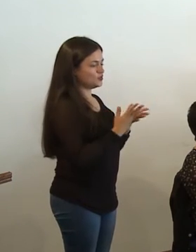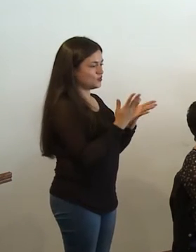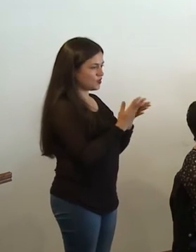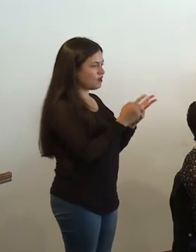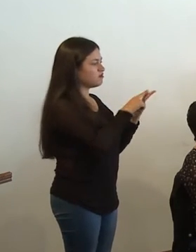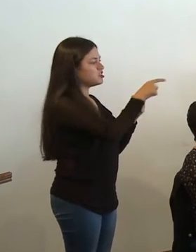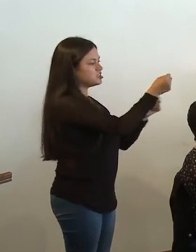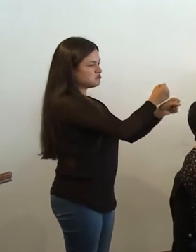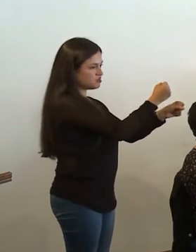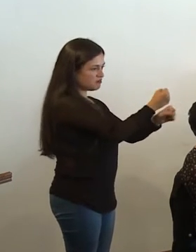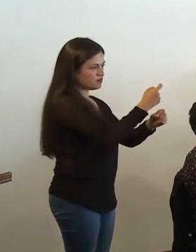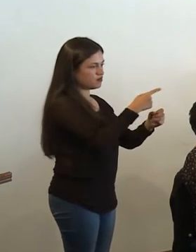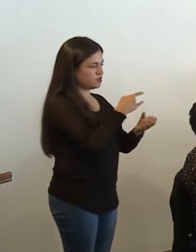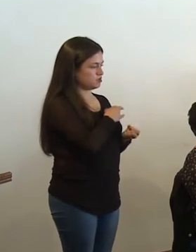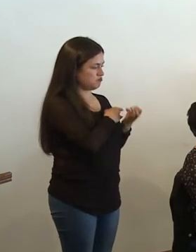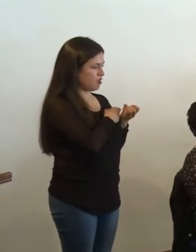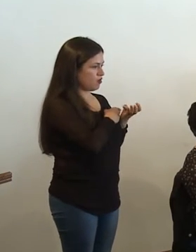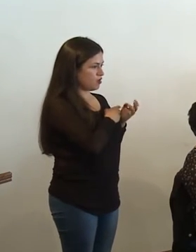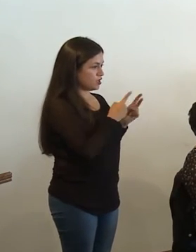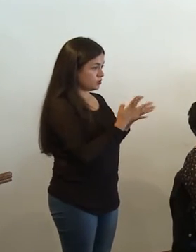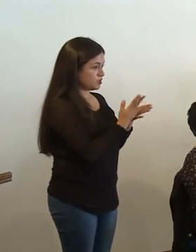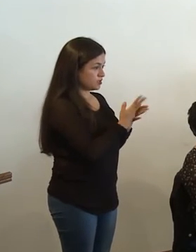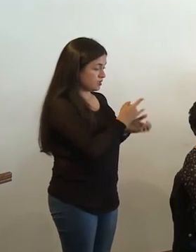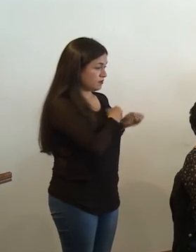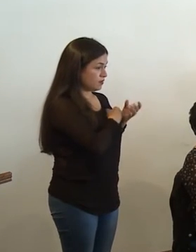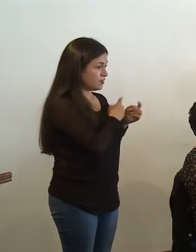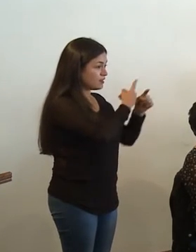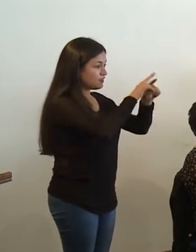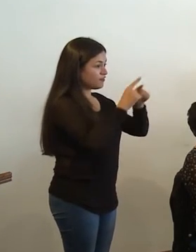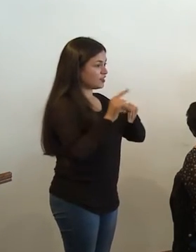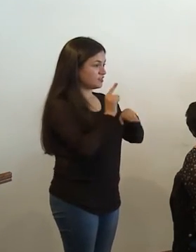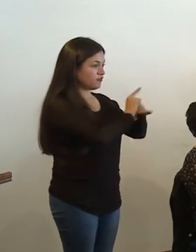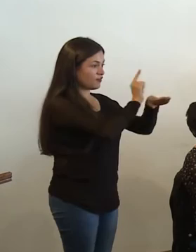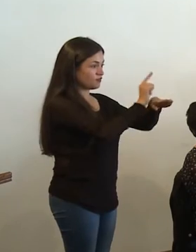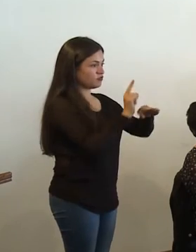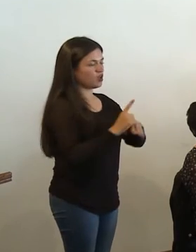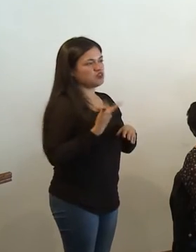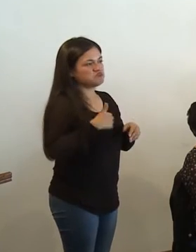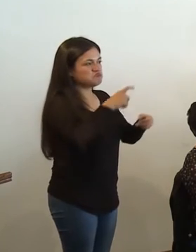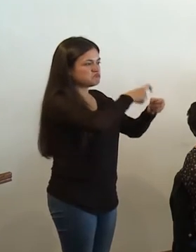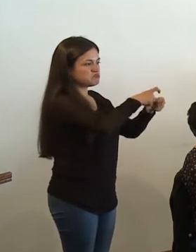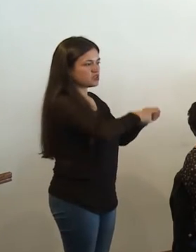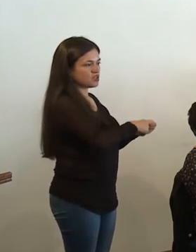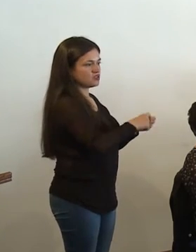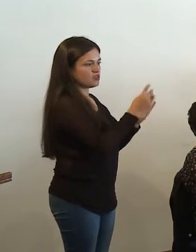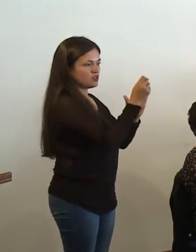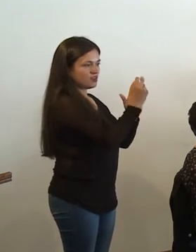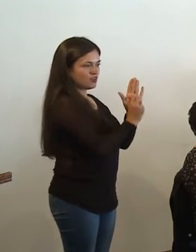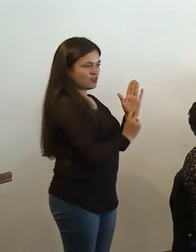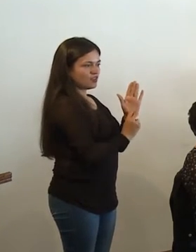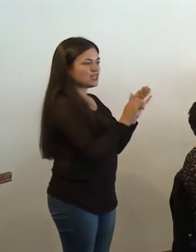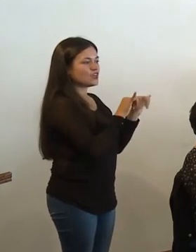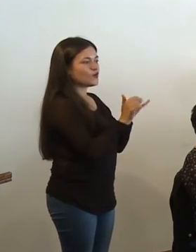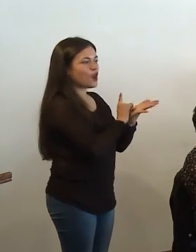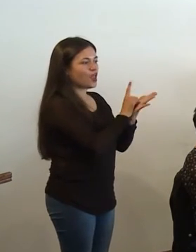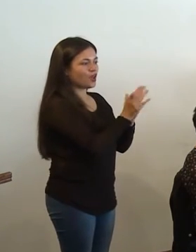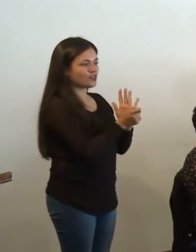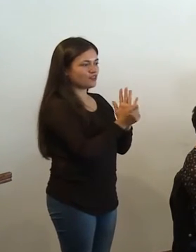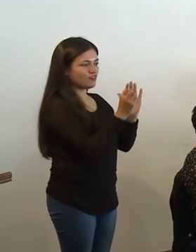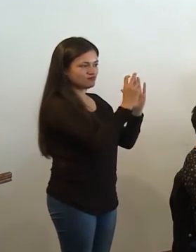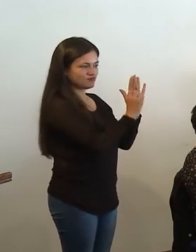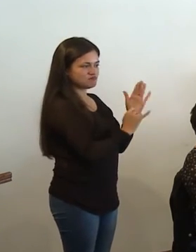estudiantes de la pedagógica de diferentes carreras y que lo podíamos registrar como curso